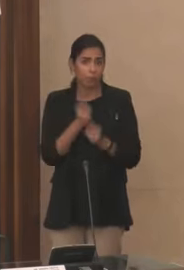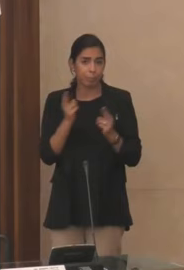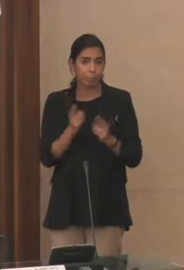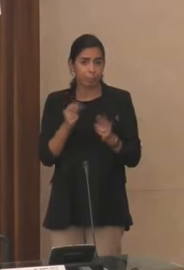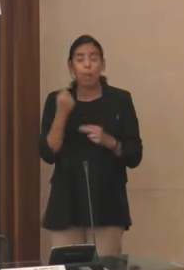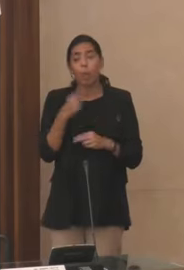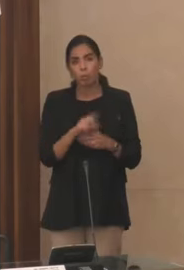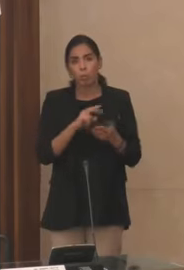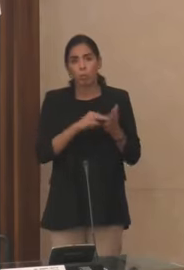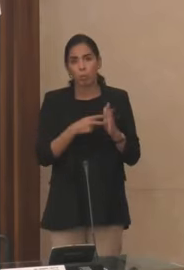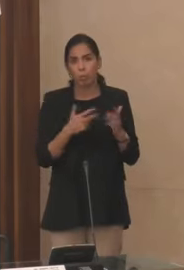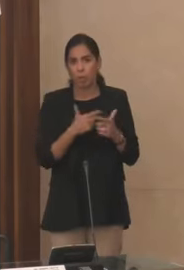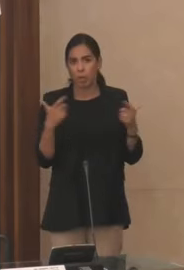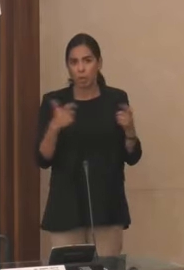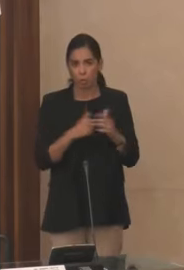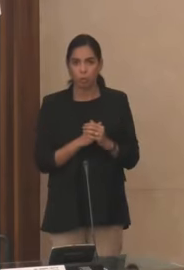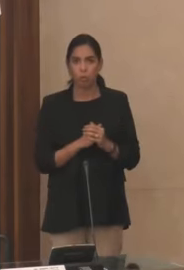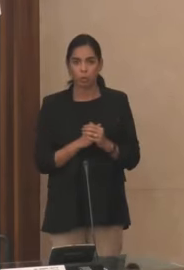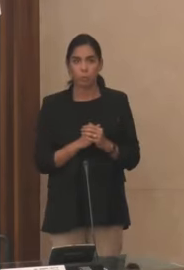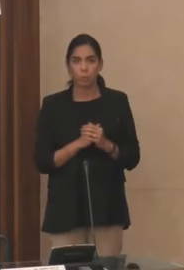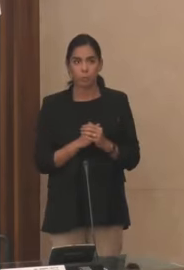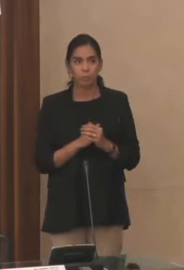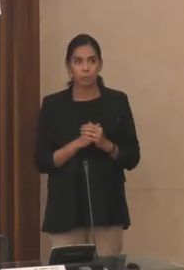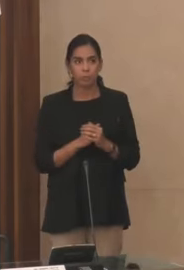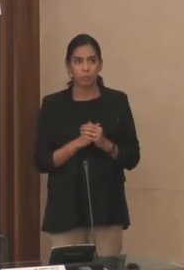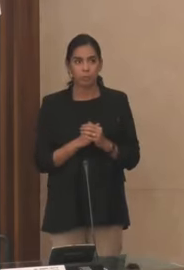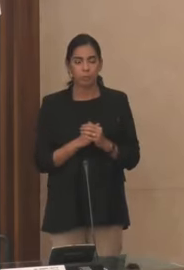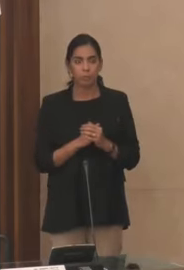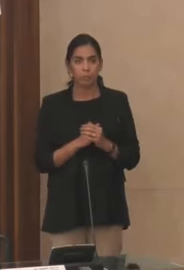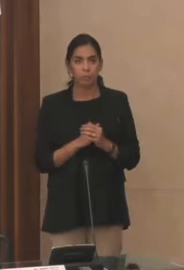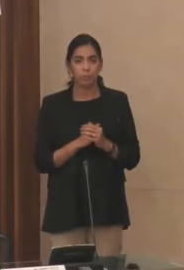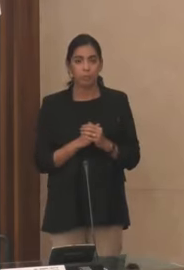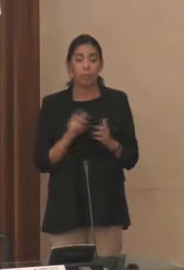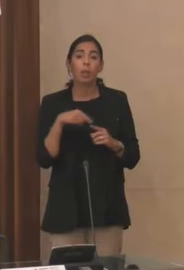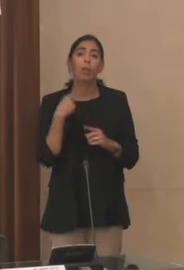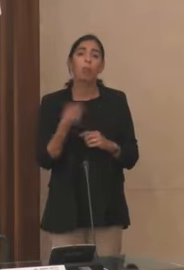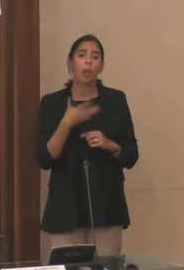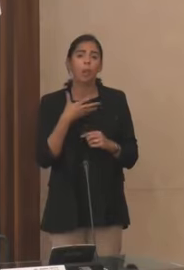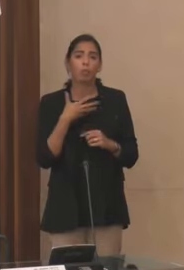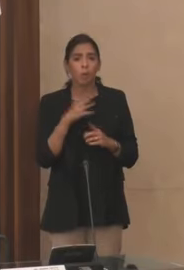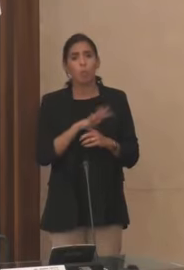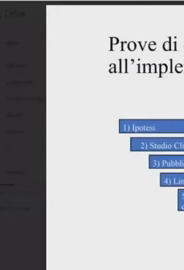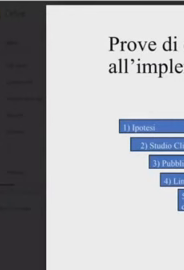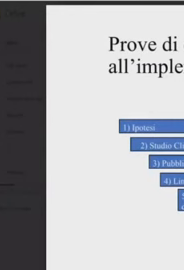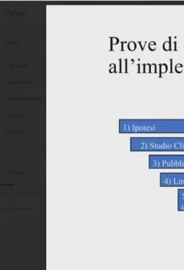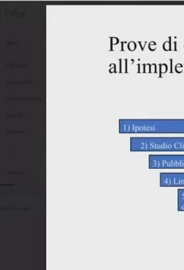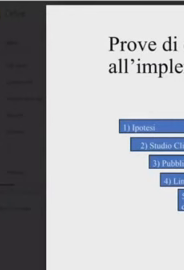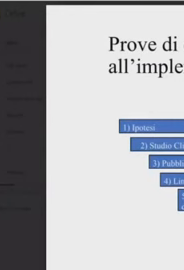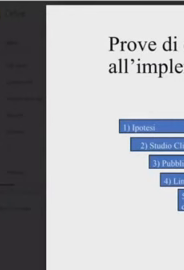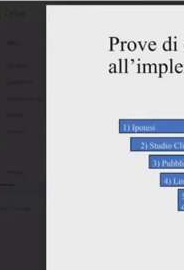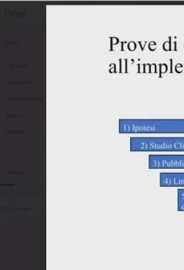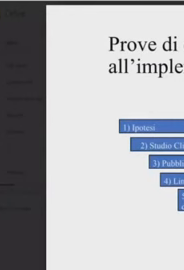grosso problema della medicina, questo è un grosso problema che dovrà essere affrontato. Poi c'è tutta un'altra serie di blocchi